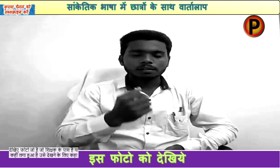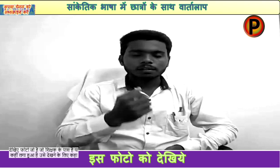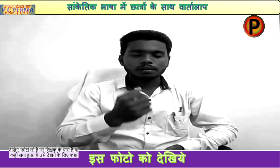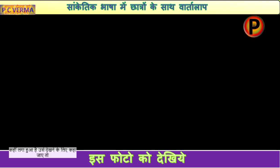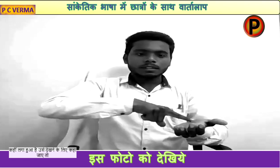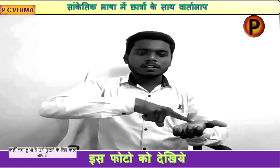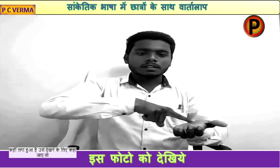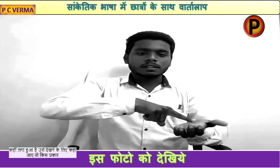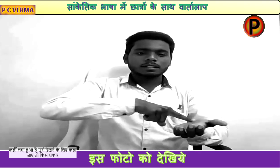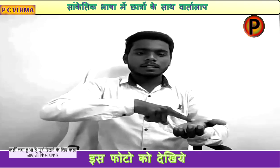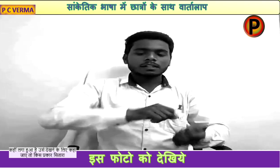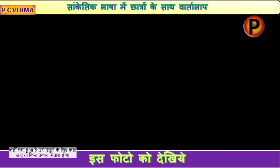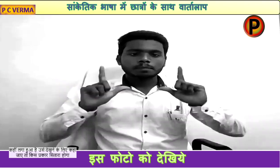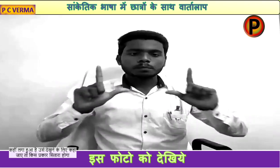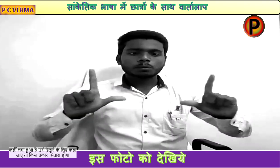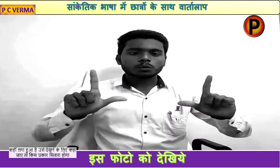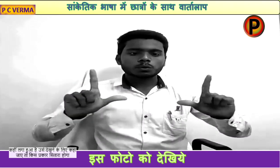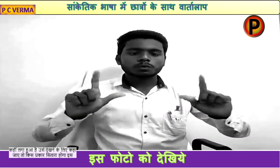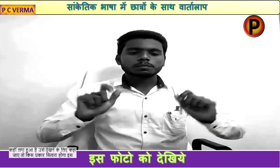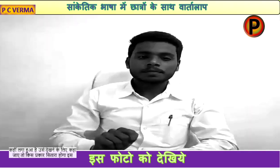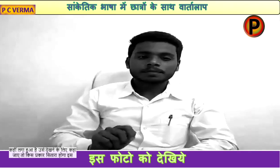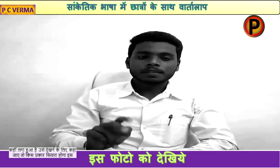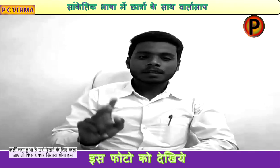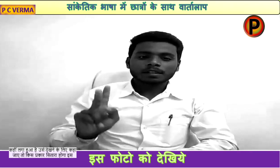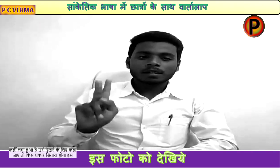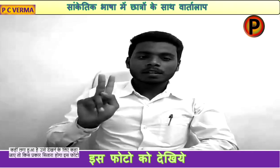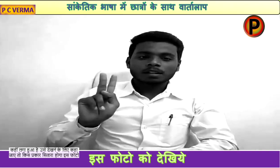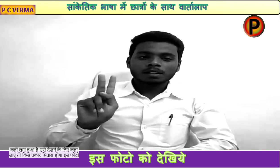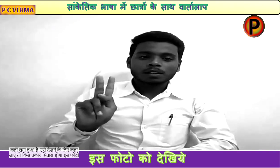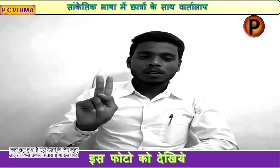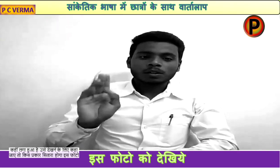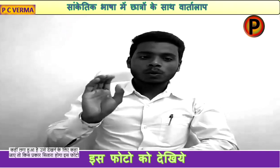इशारा होगा, इस फोटो को